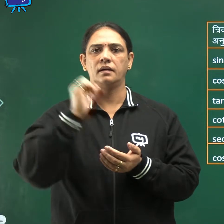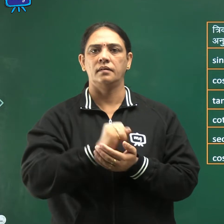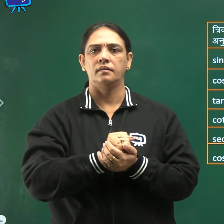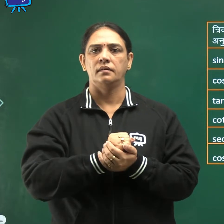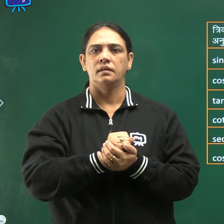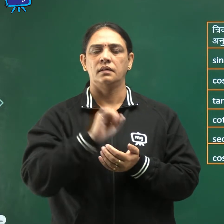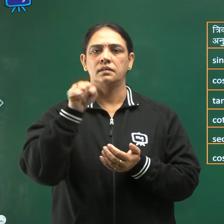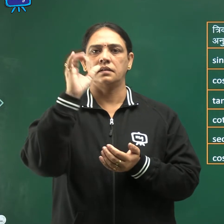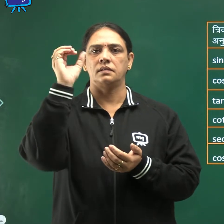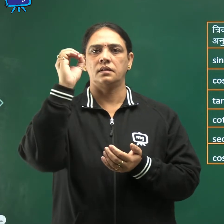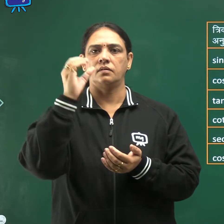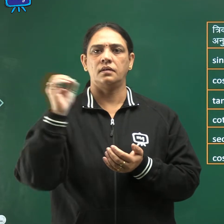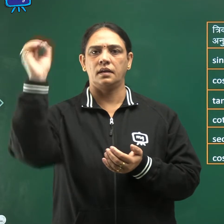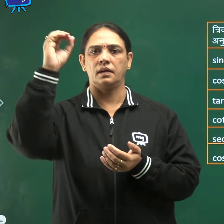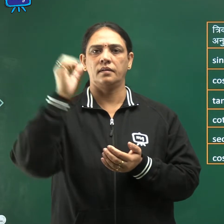60 डिग्री,